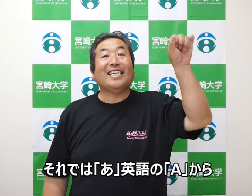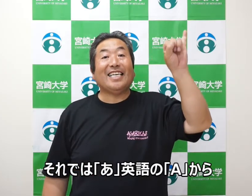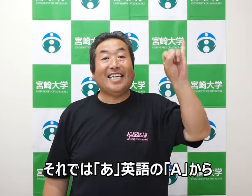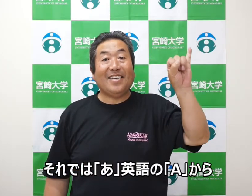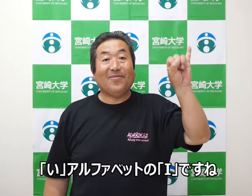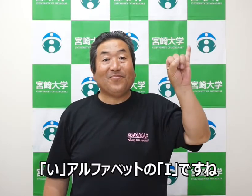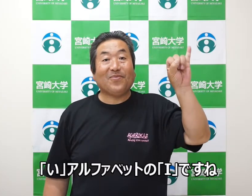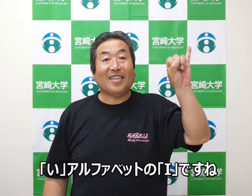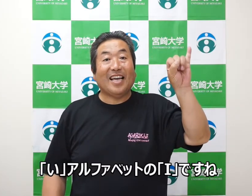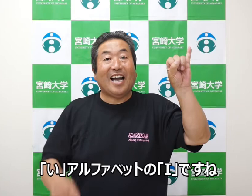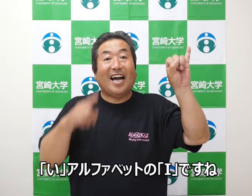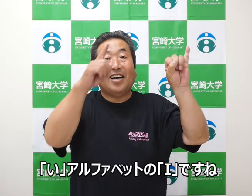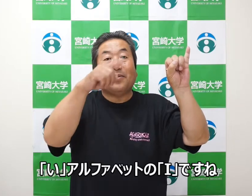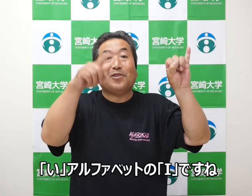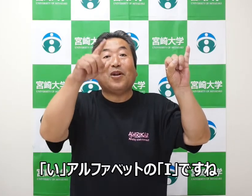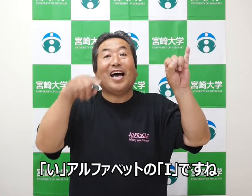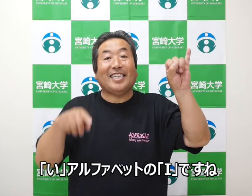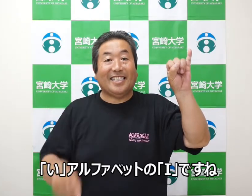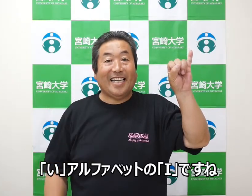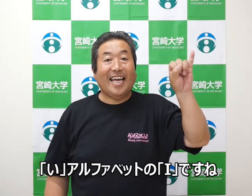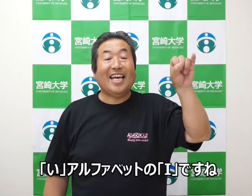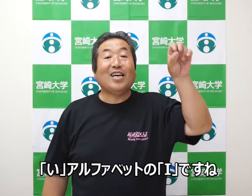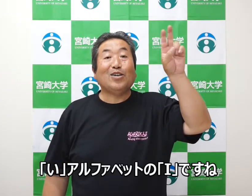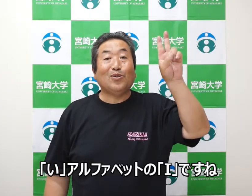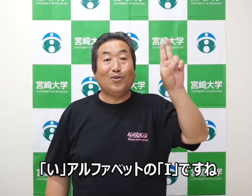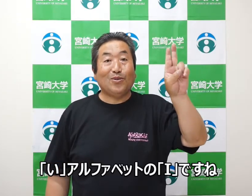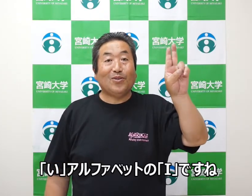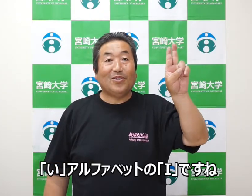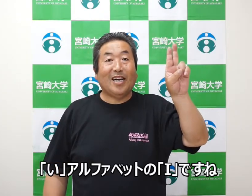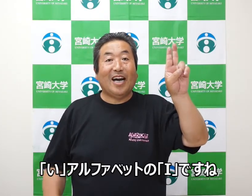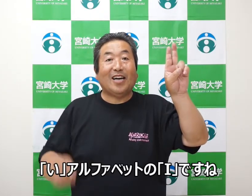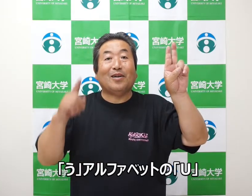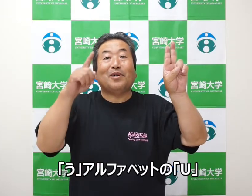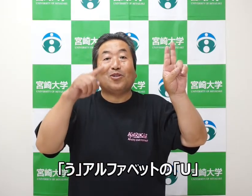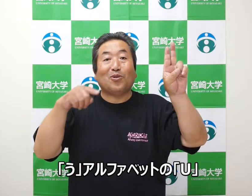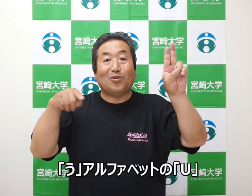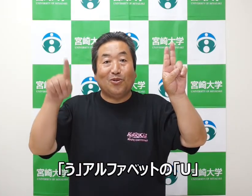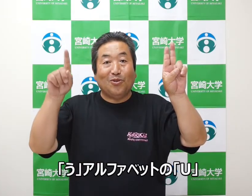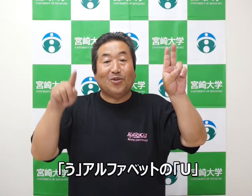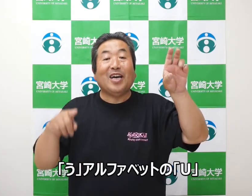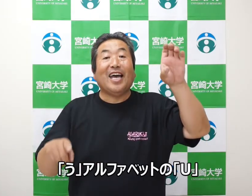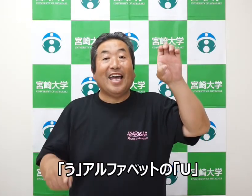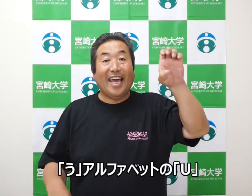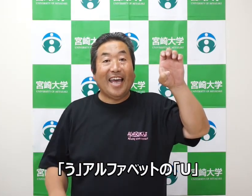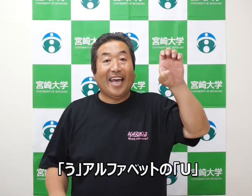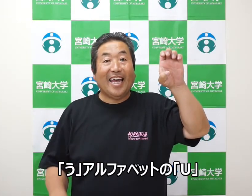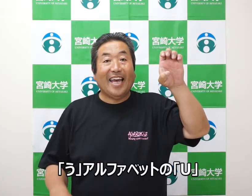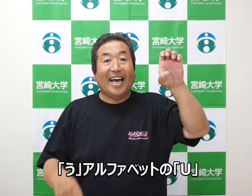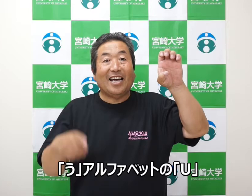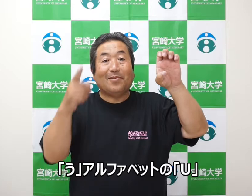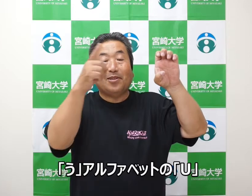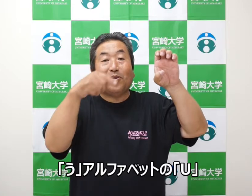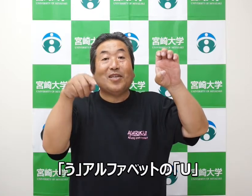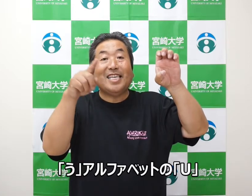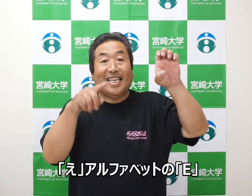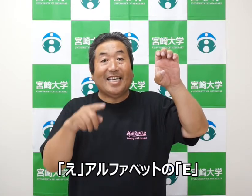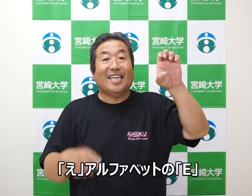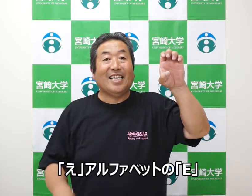い、アルファベットの I ですね。う、アルファベットの U。 え、アルファベットの E。